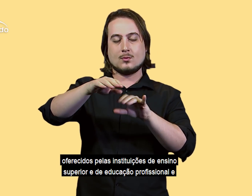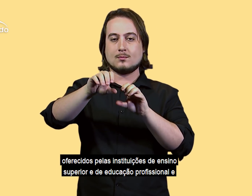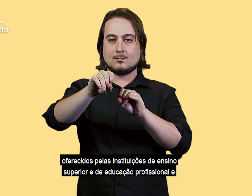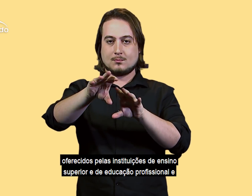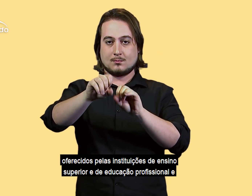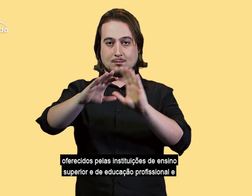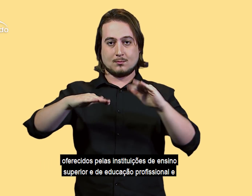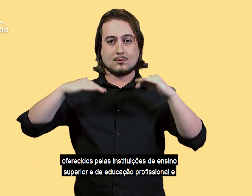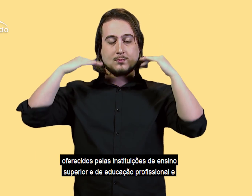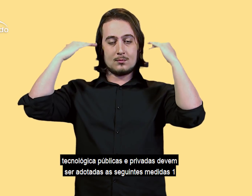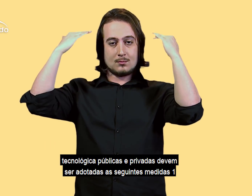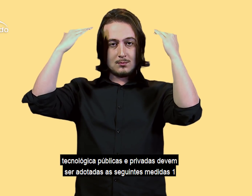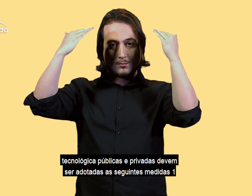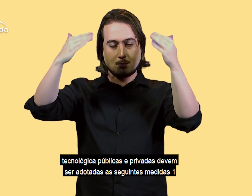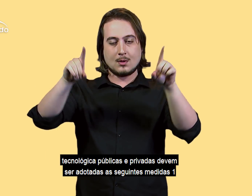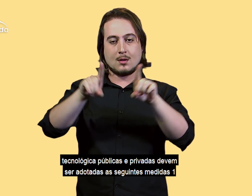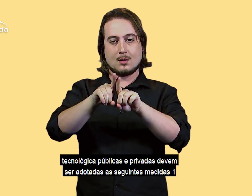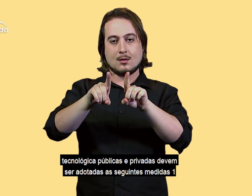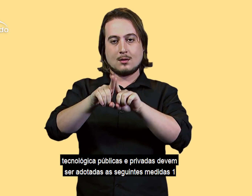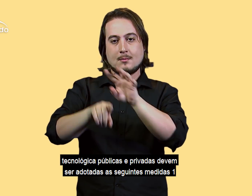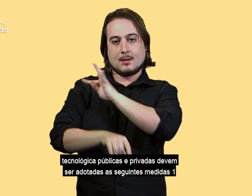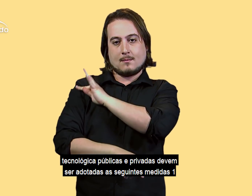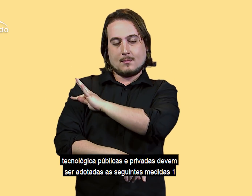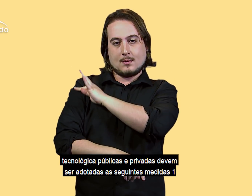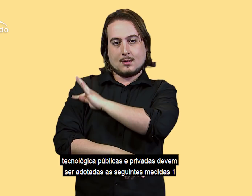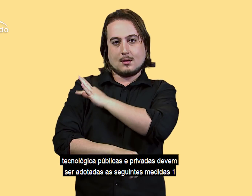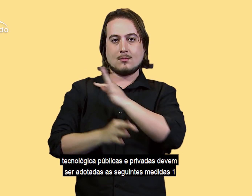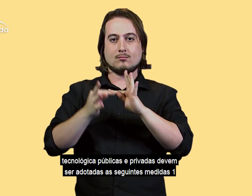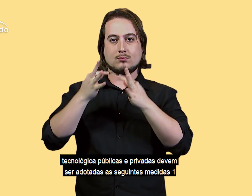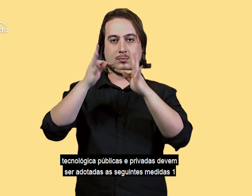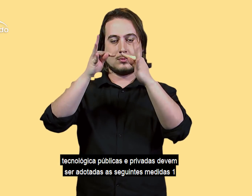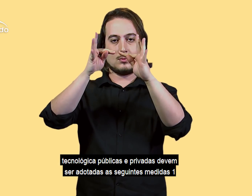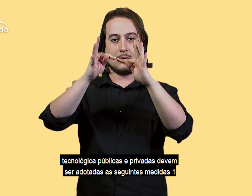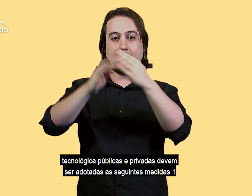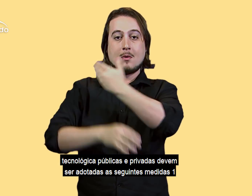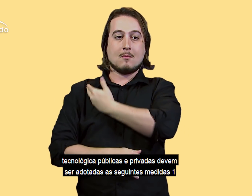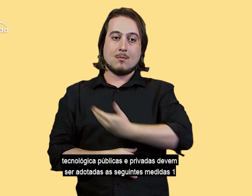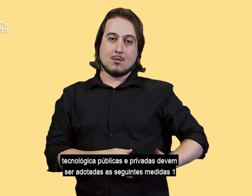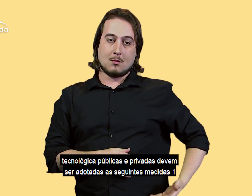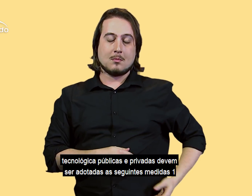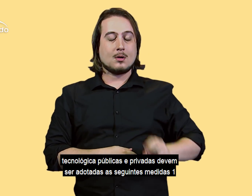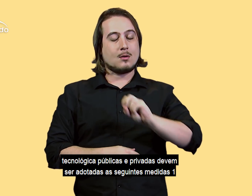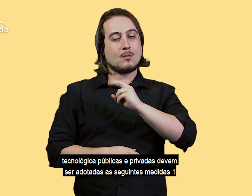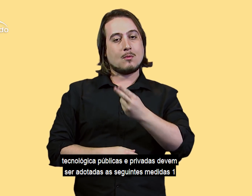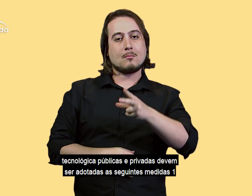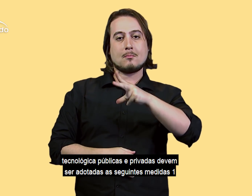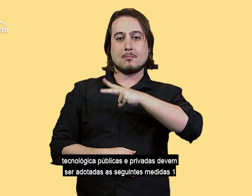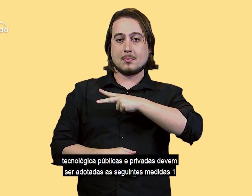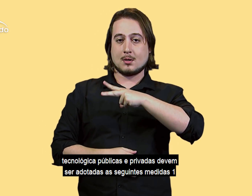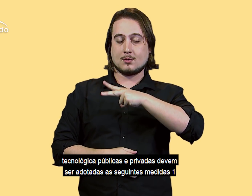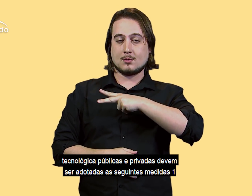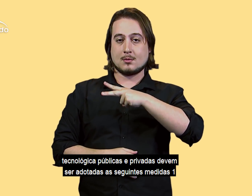educação profissional e tecnológica públicas e privadas devem ser adotadas as seguintes medidas